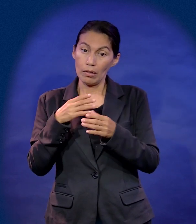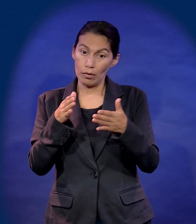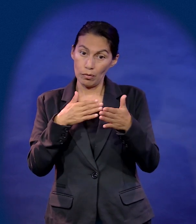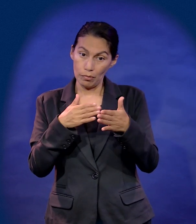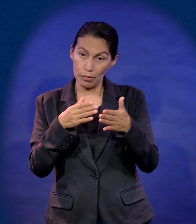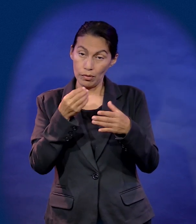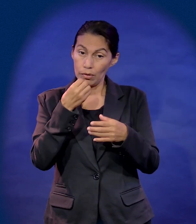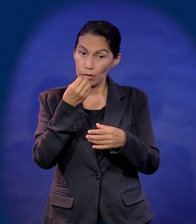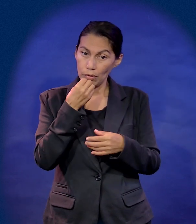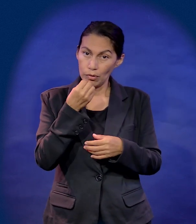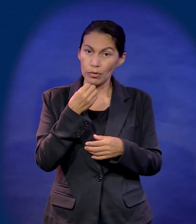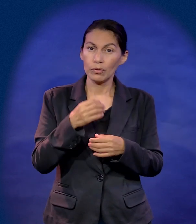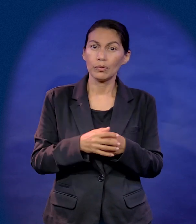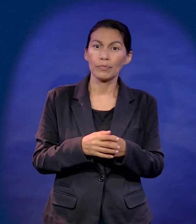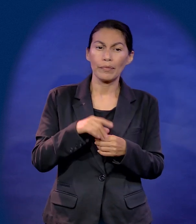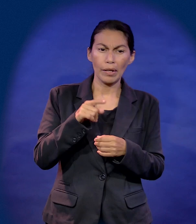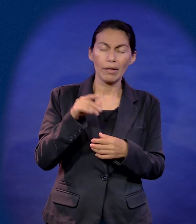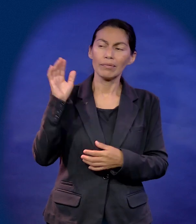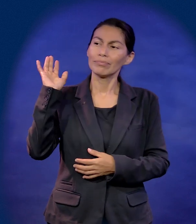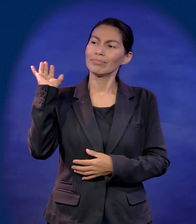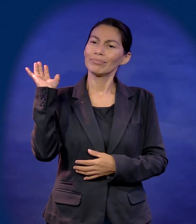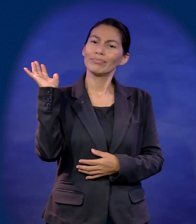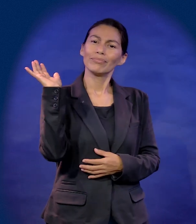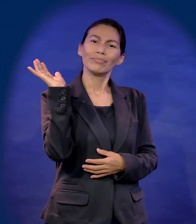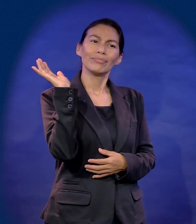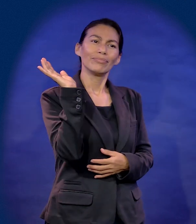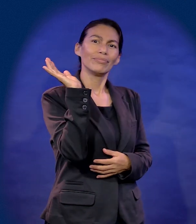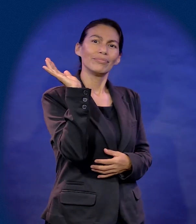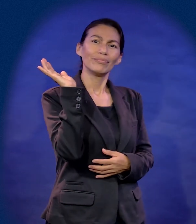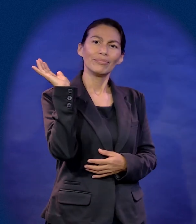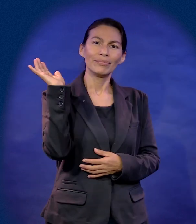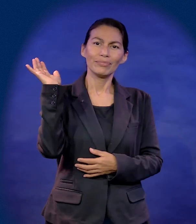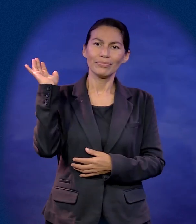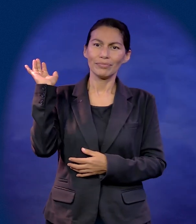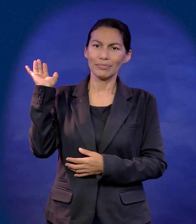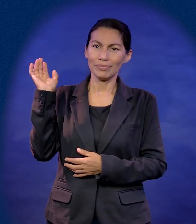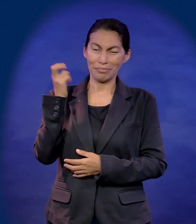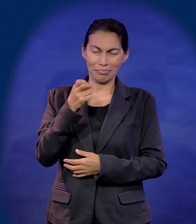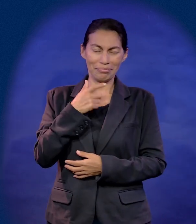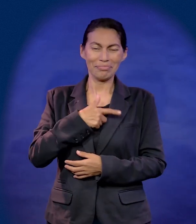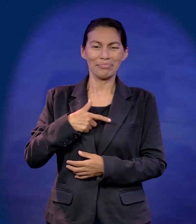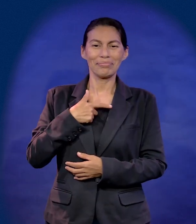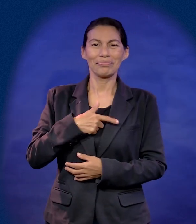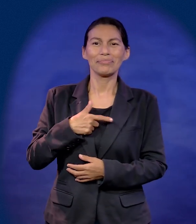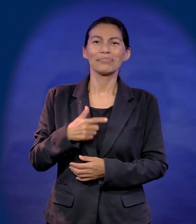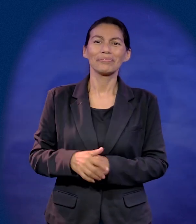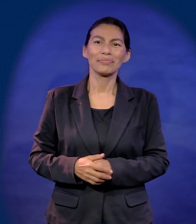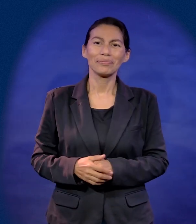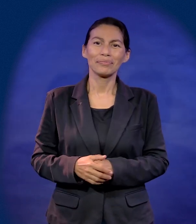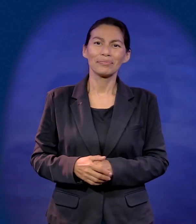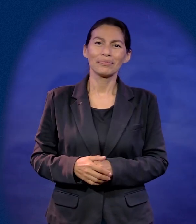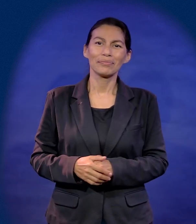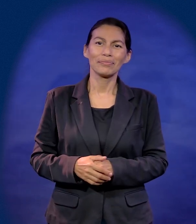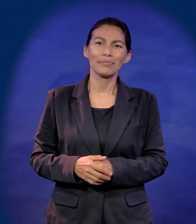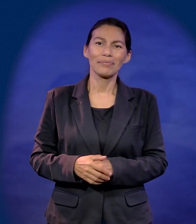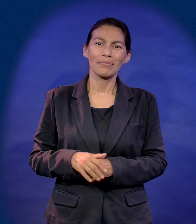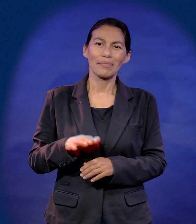atendía bodas o banquetes en el comedor. Me encanta ese trabajo de ser mesero, es